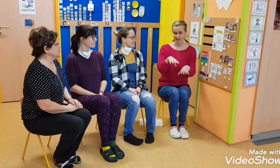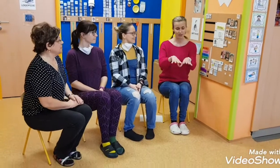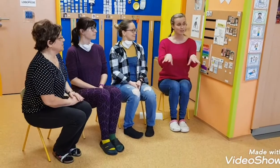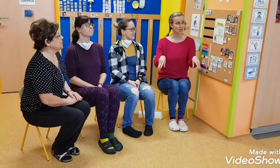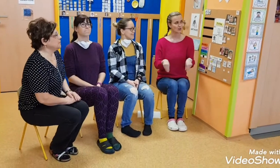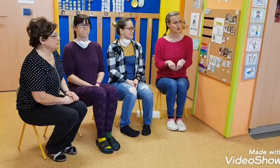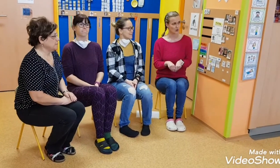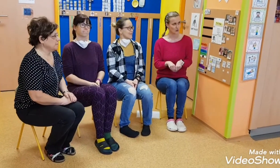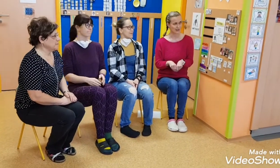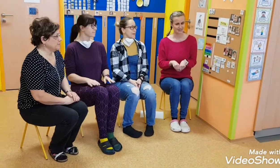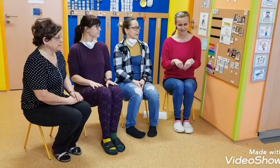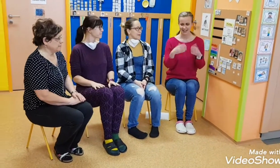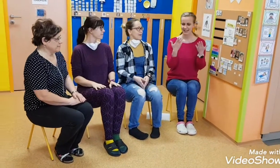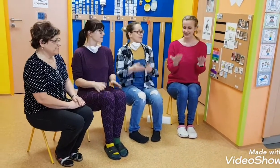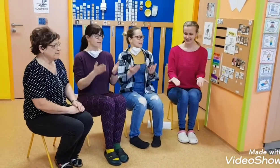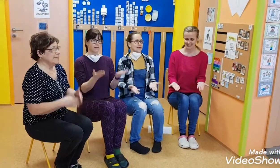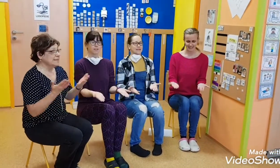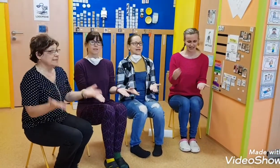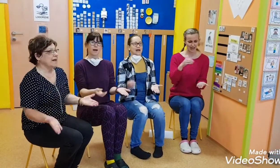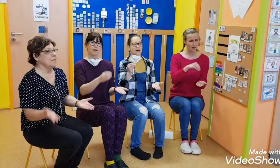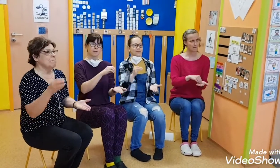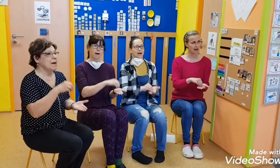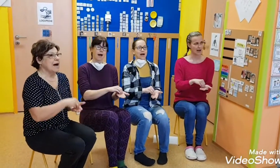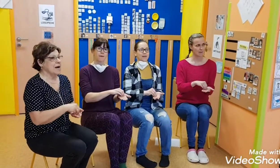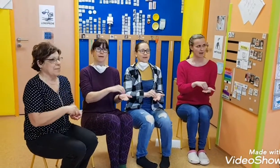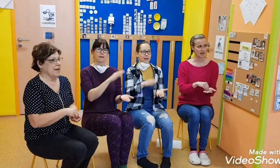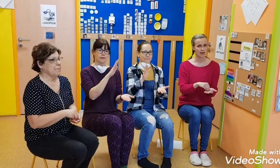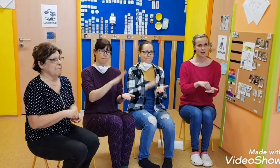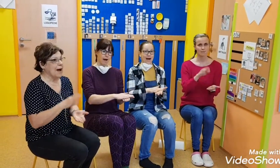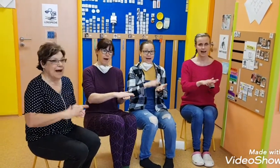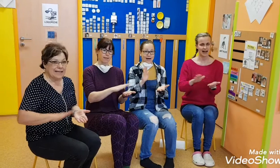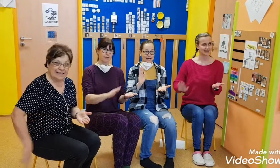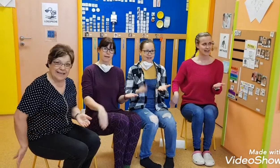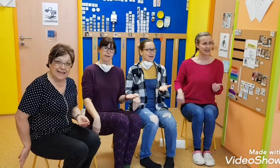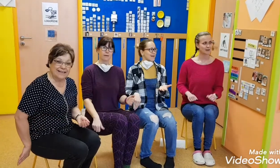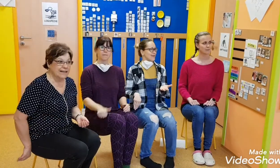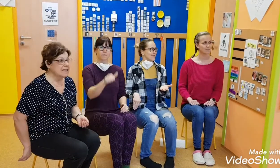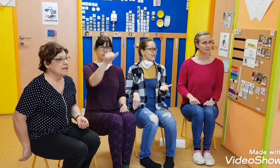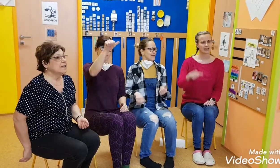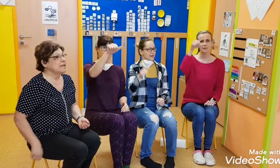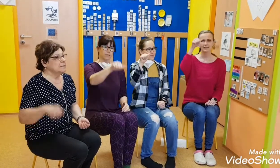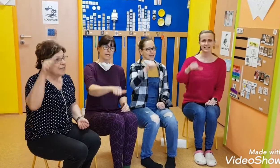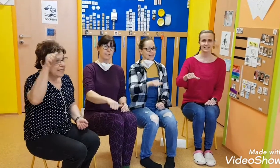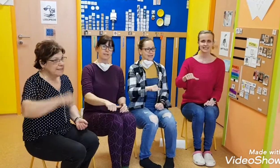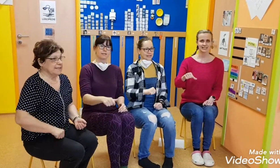řekneme všechno dohromady. Dneska máme pátek,